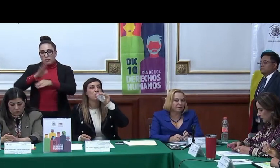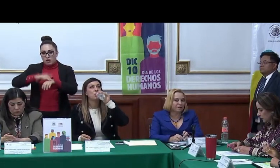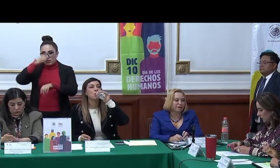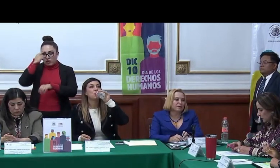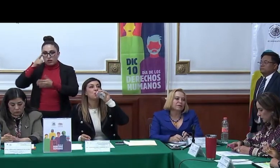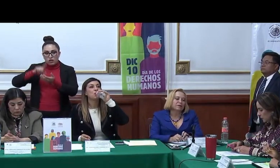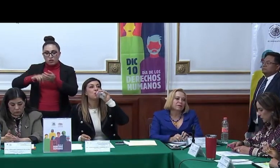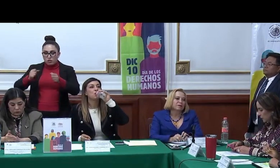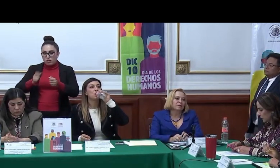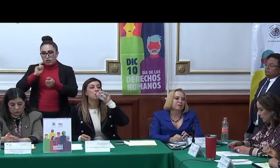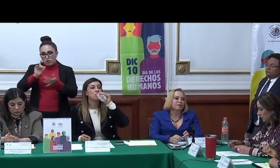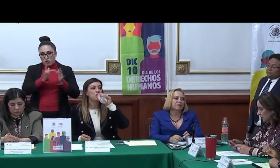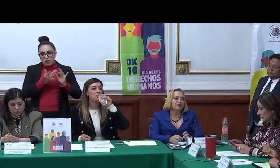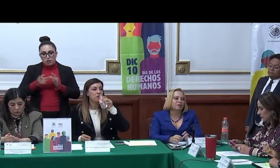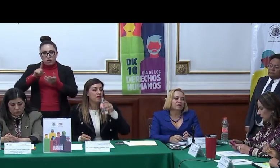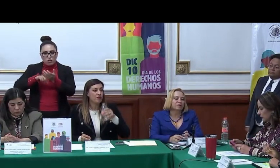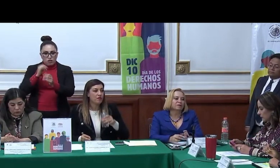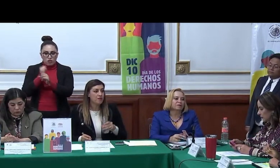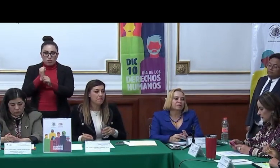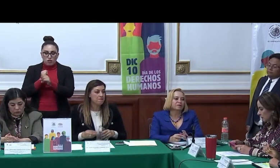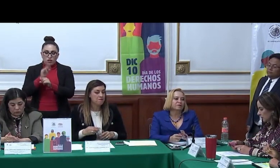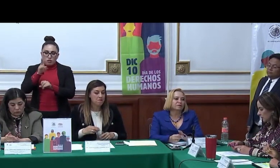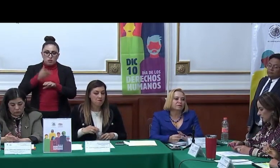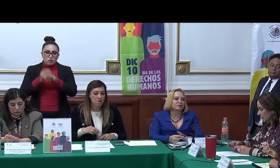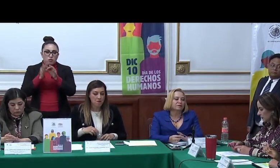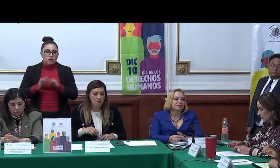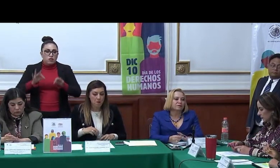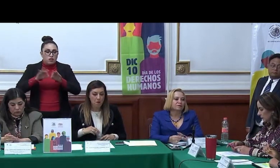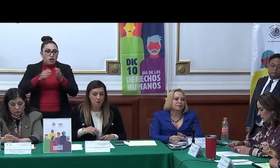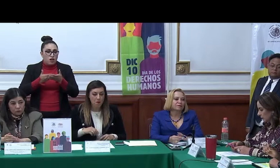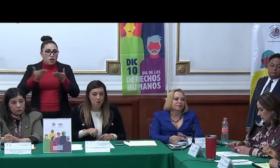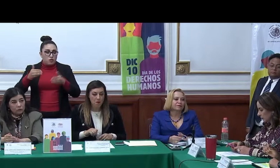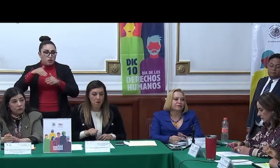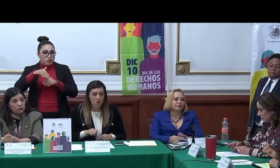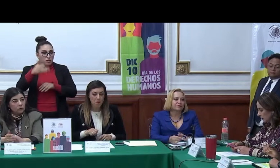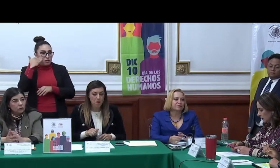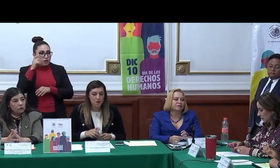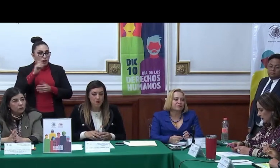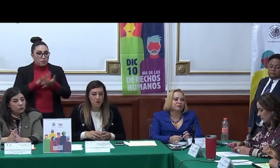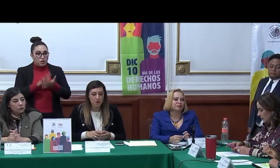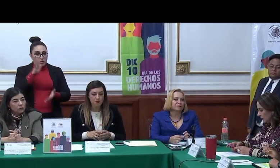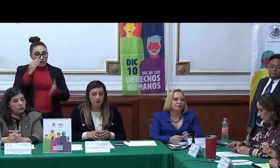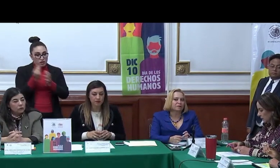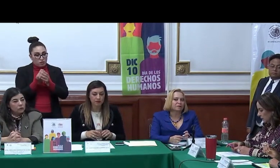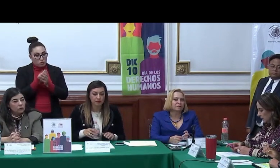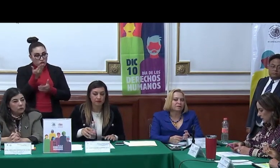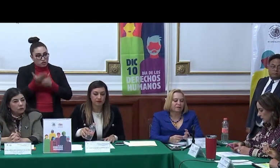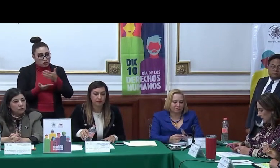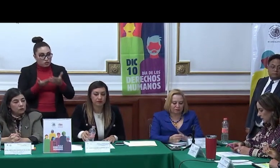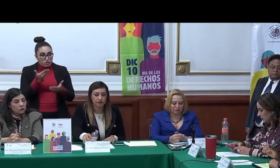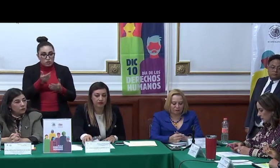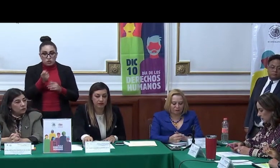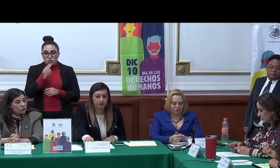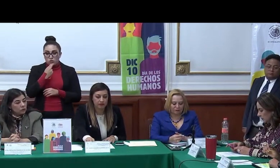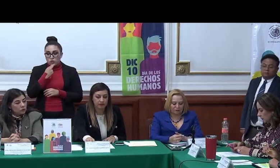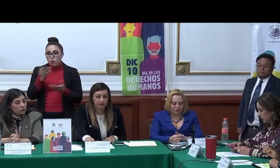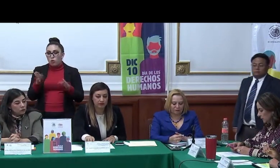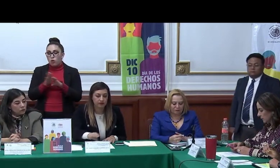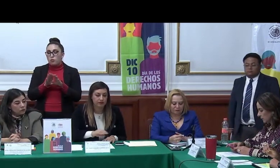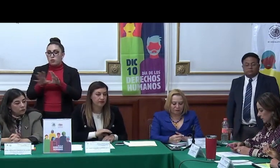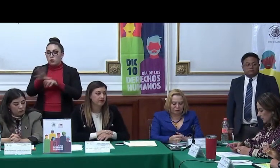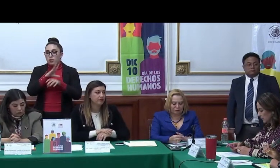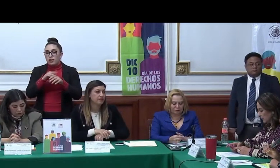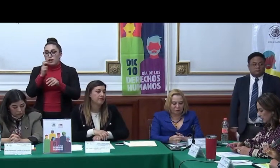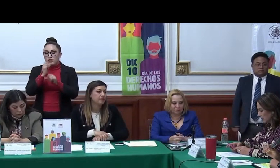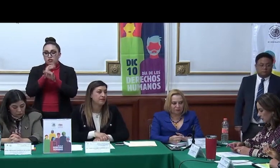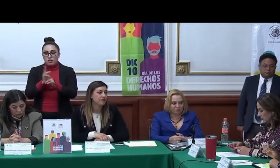de relevante en una era en la que grandes partes de los servicios y la información se encuentran